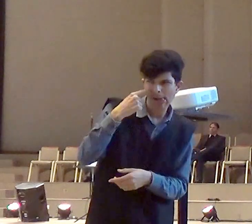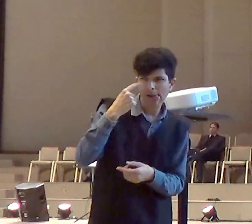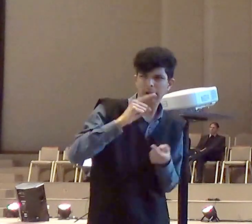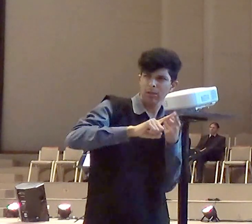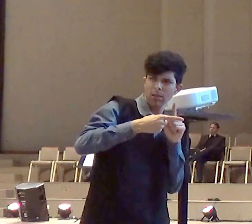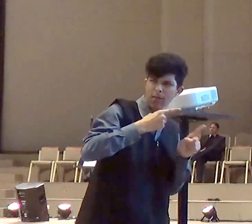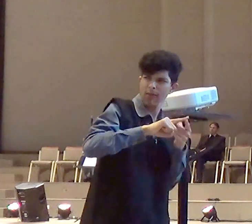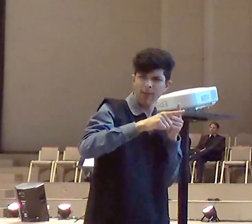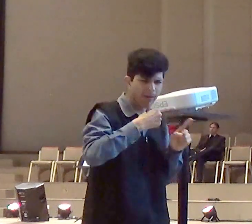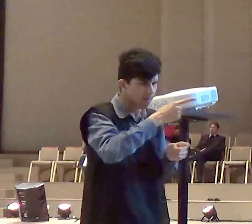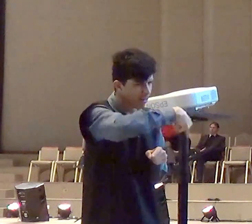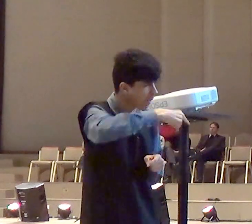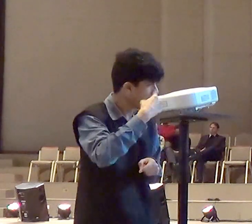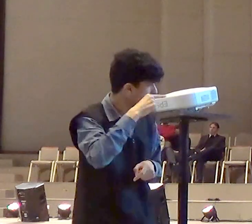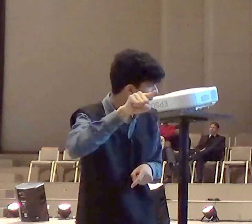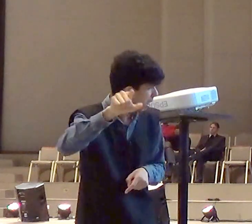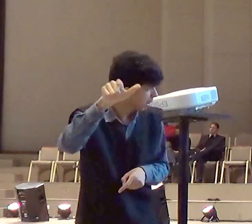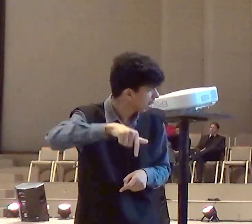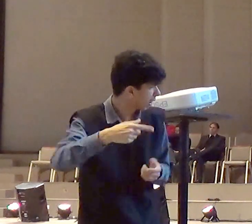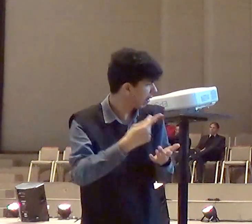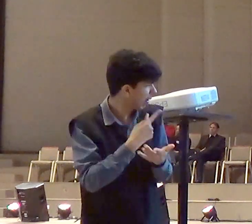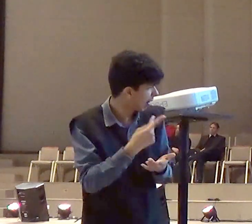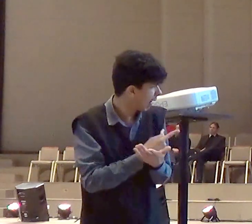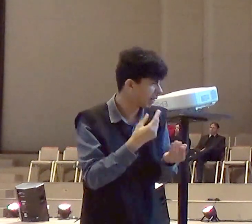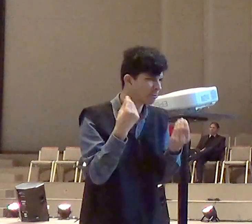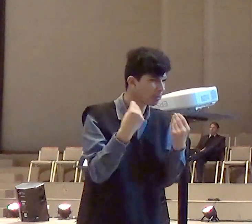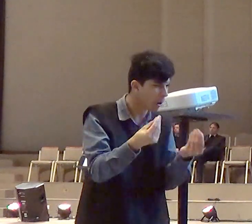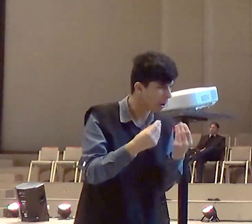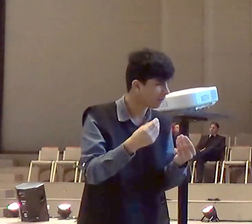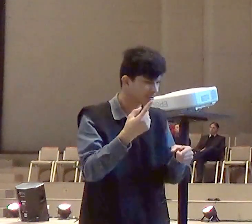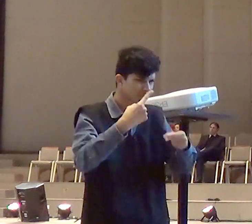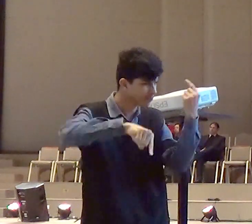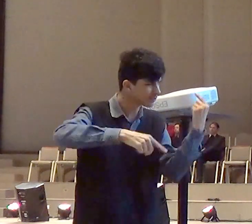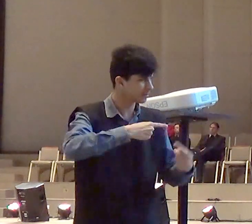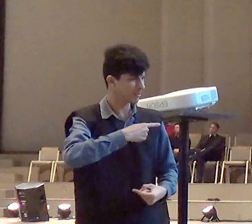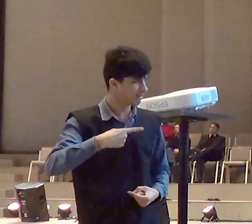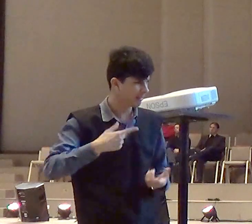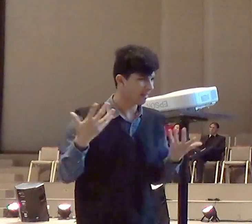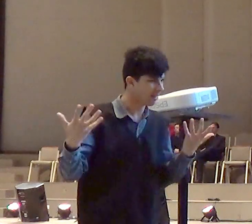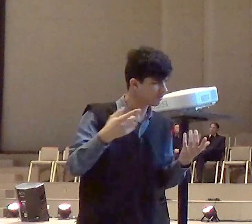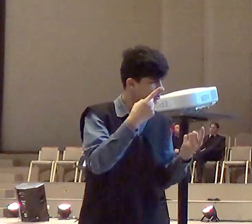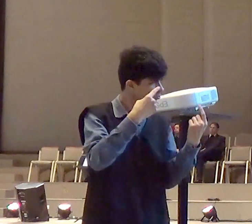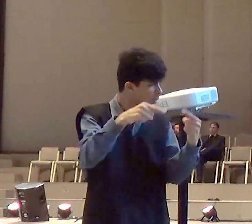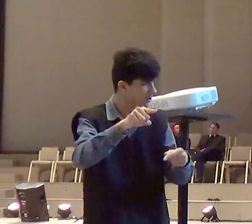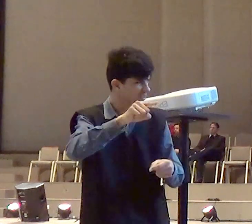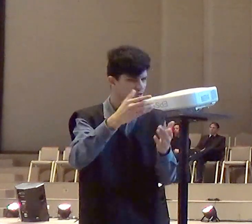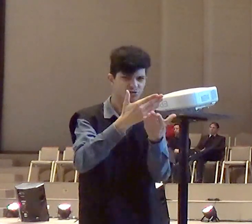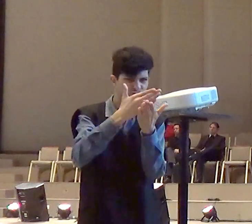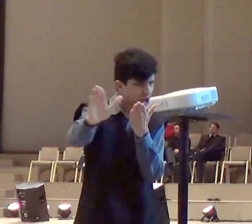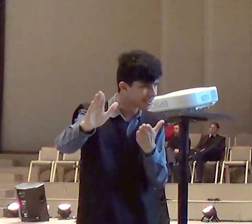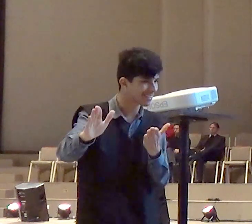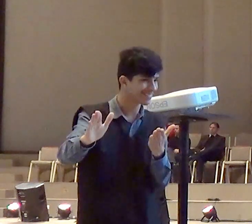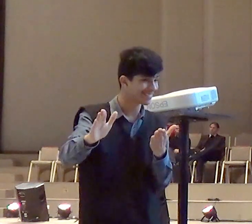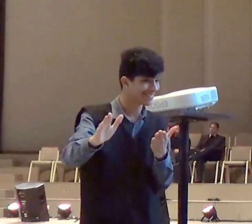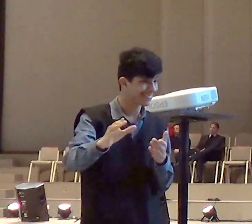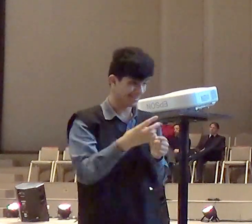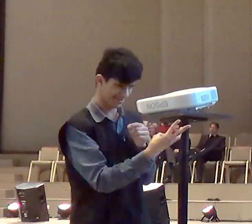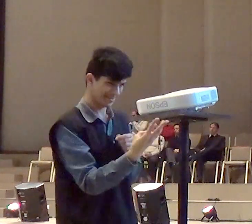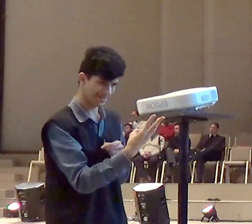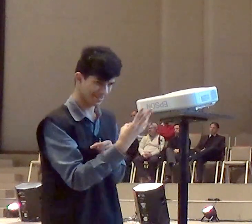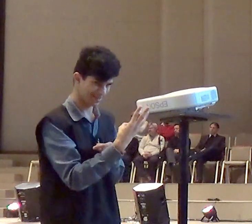sentindo que é ruim E aí eles começaram a murmurar assim